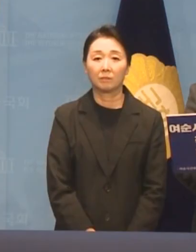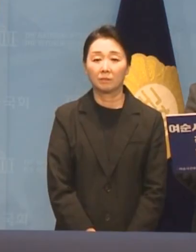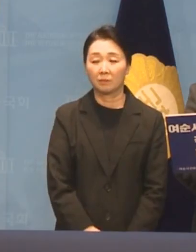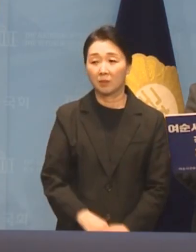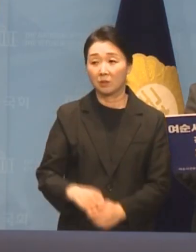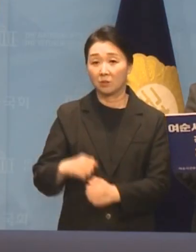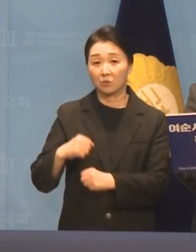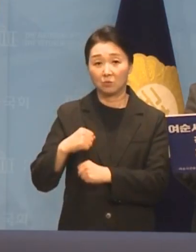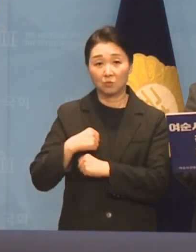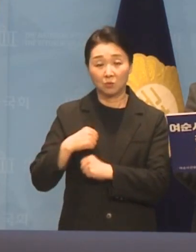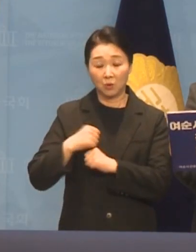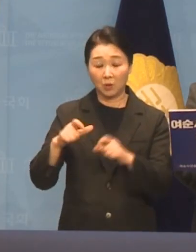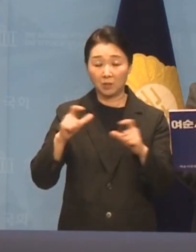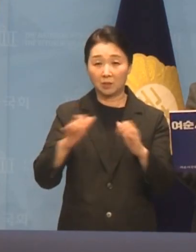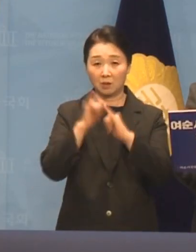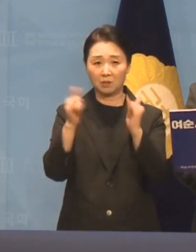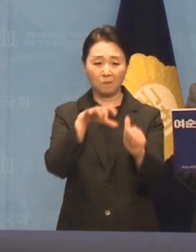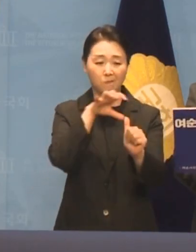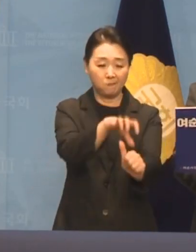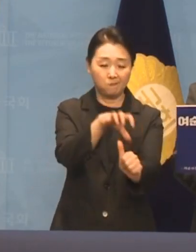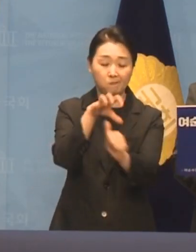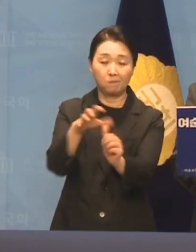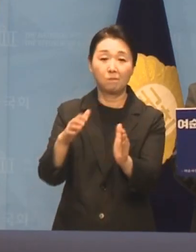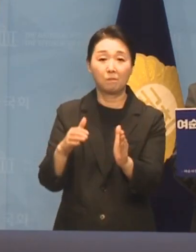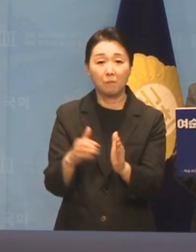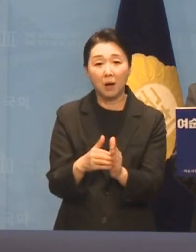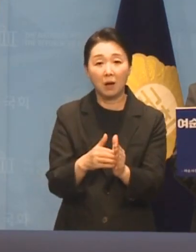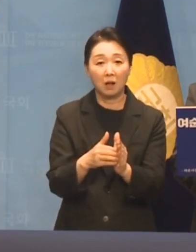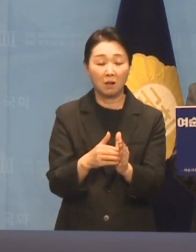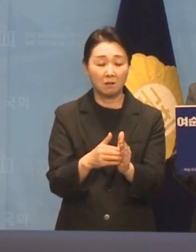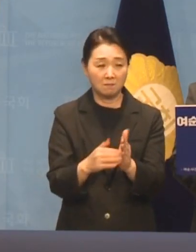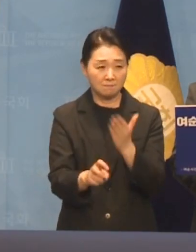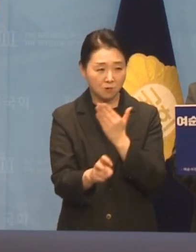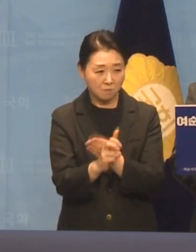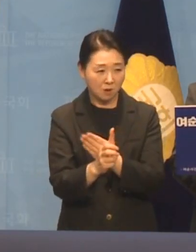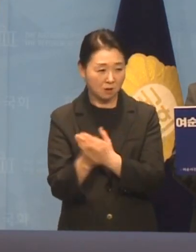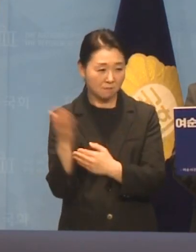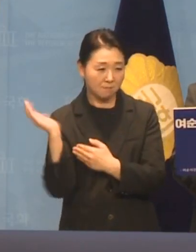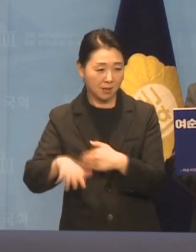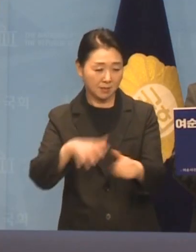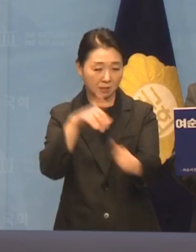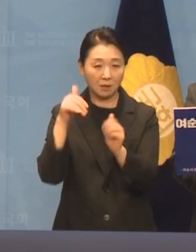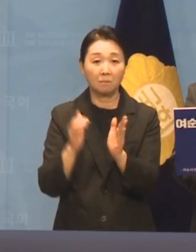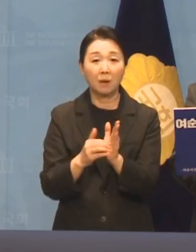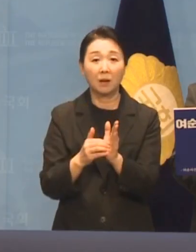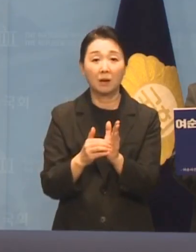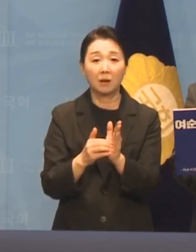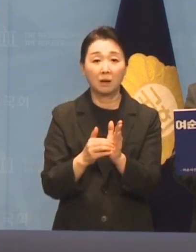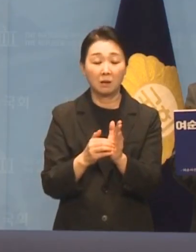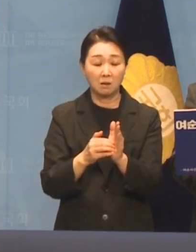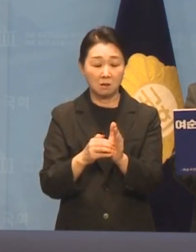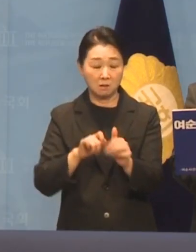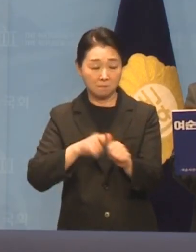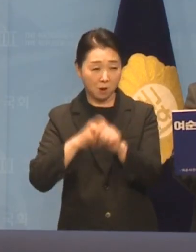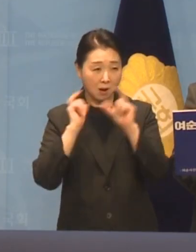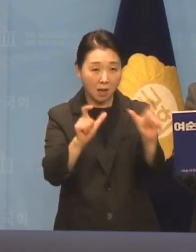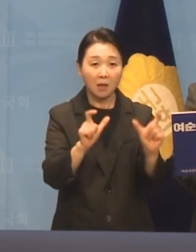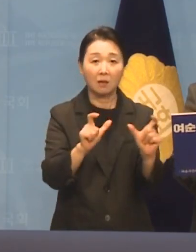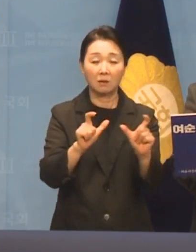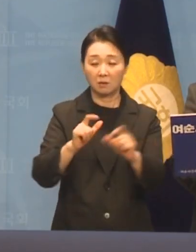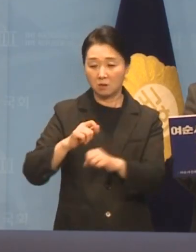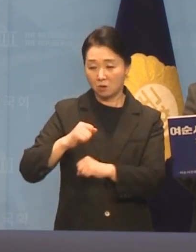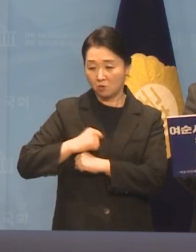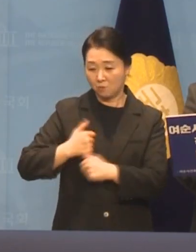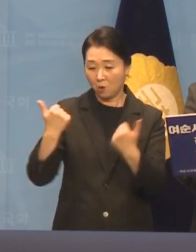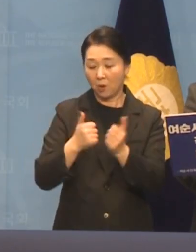군대가 지역사회를 전면 통제하고 부역자를 색출했습니다. 즉격 처분하거나